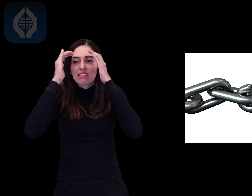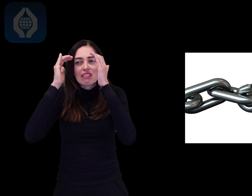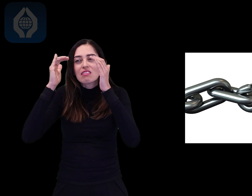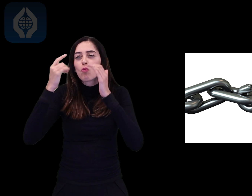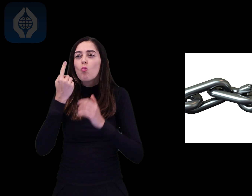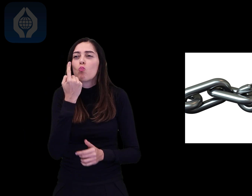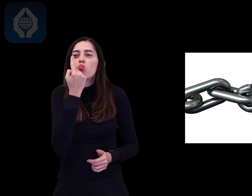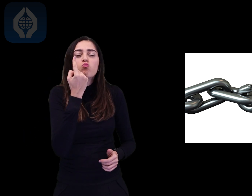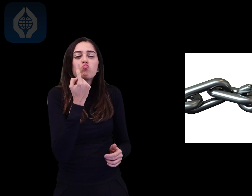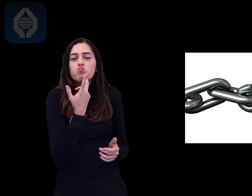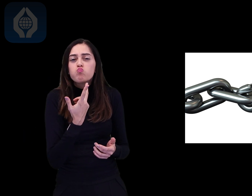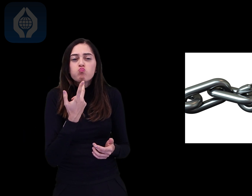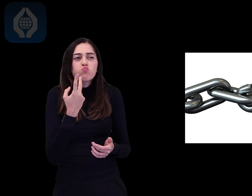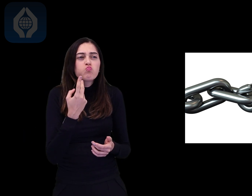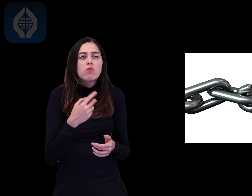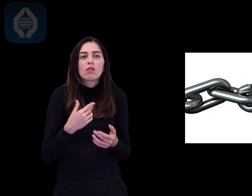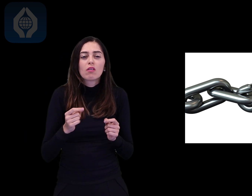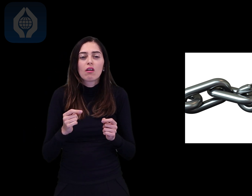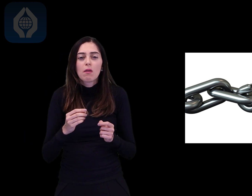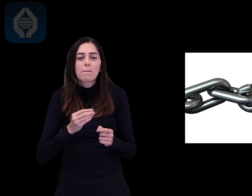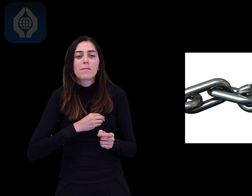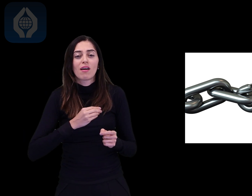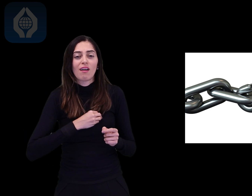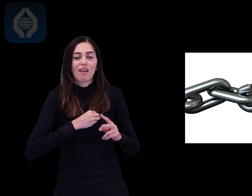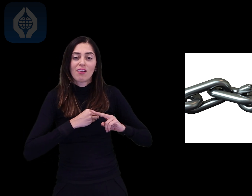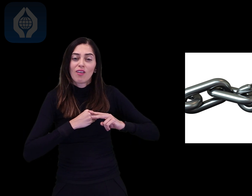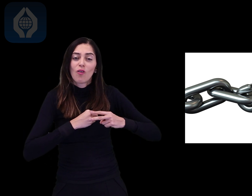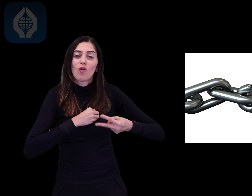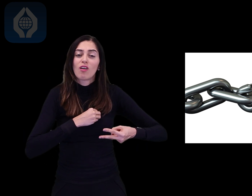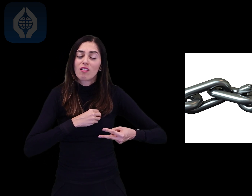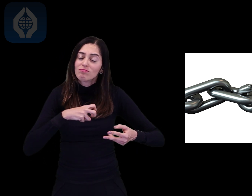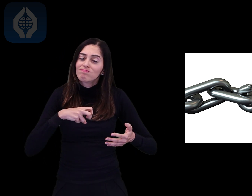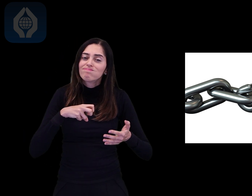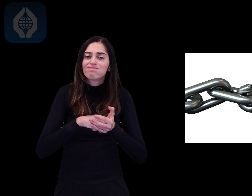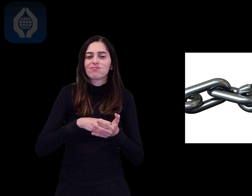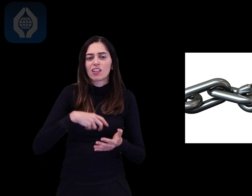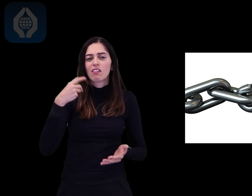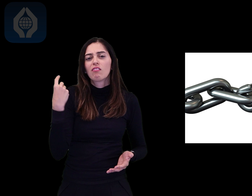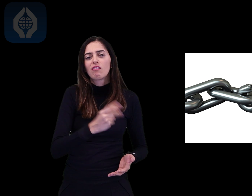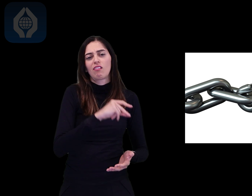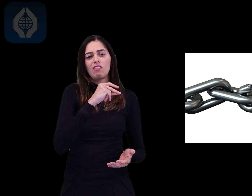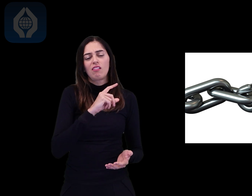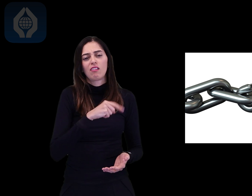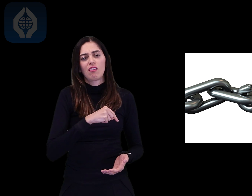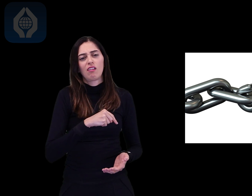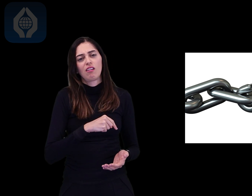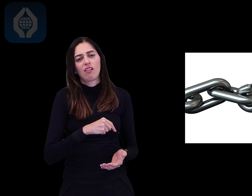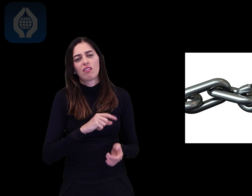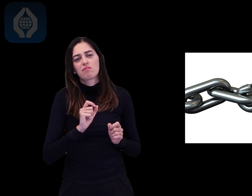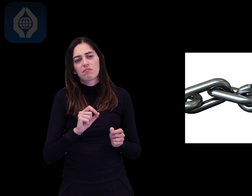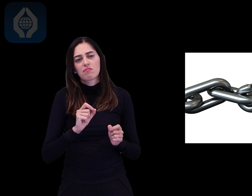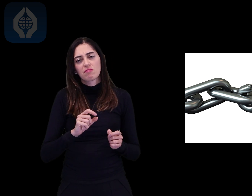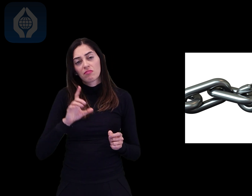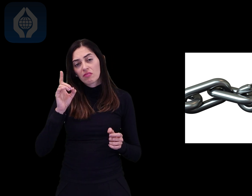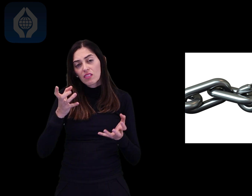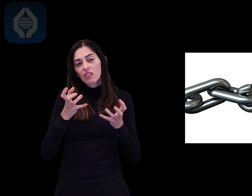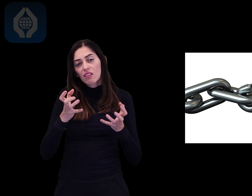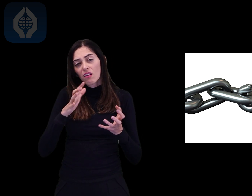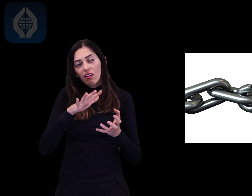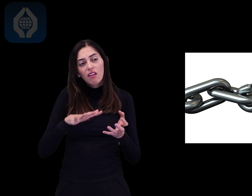que se desobedecermos apenas um de seus mandamentos, pecamos e seremos castigados. Deus quer que todas as pessoas